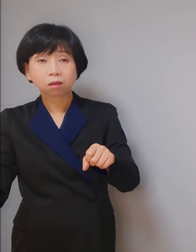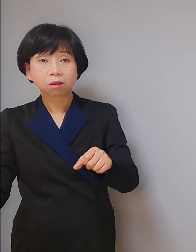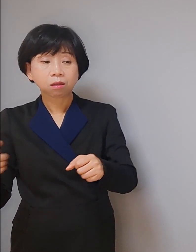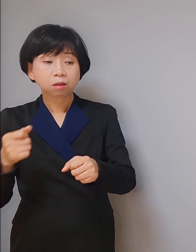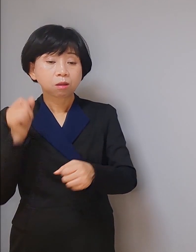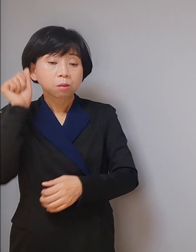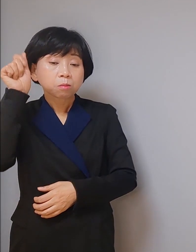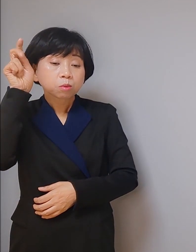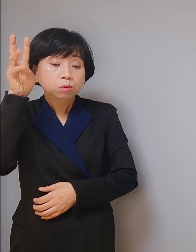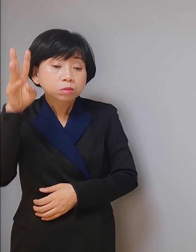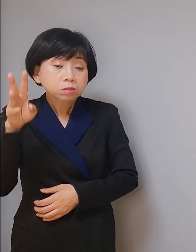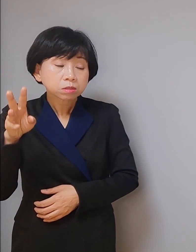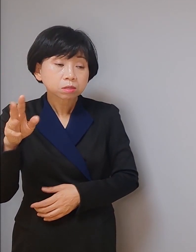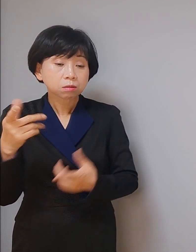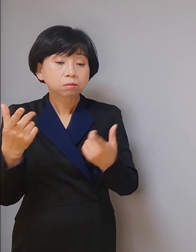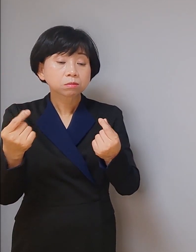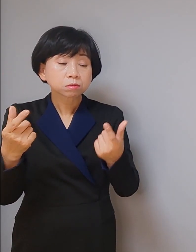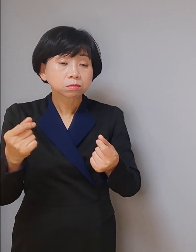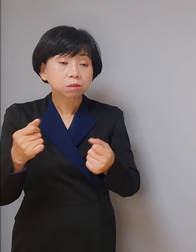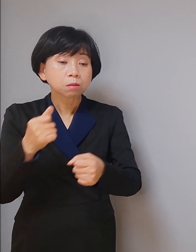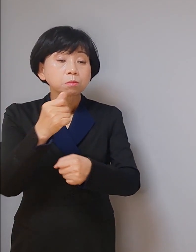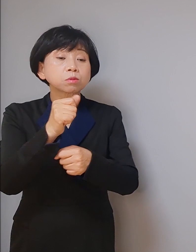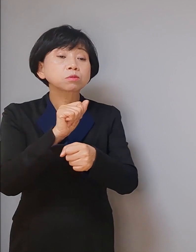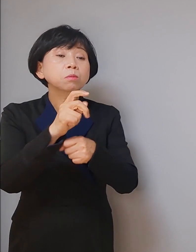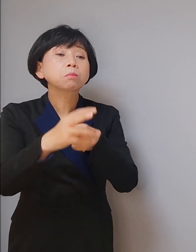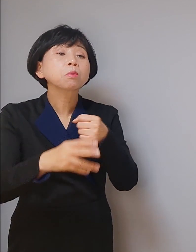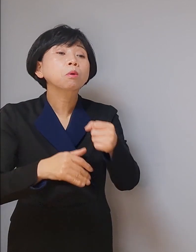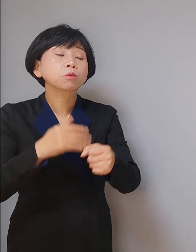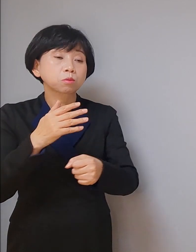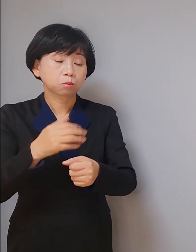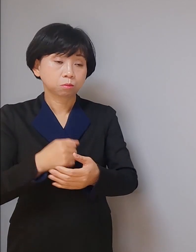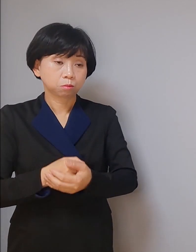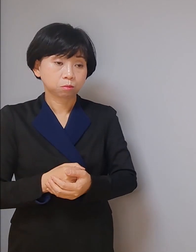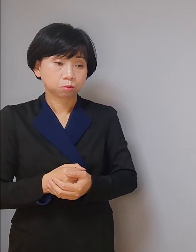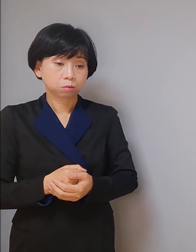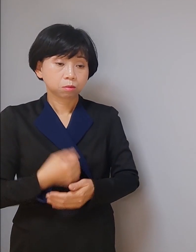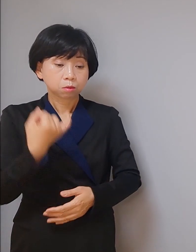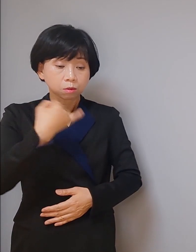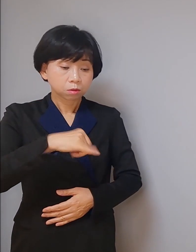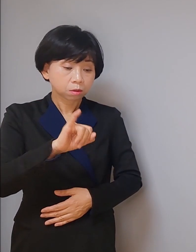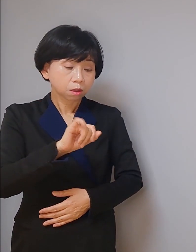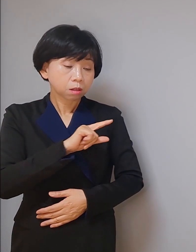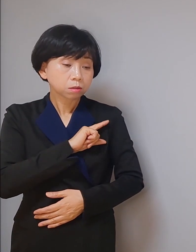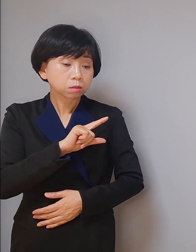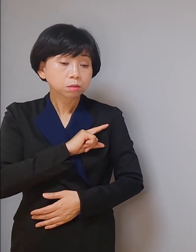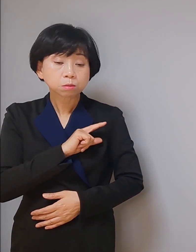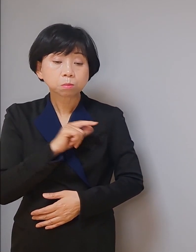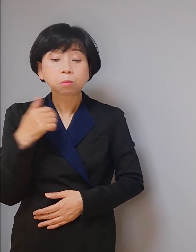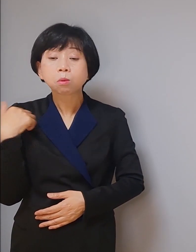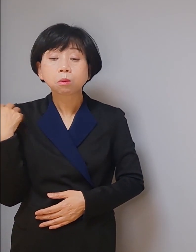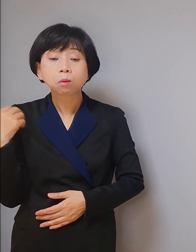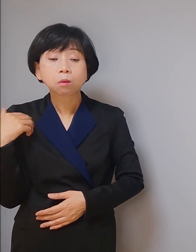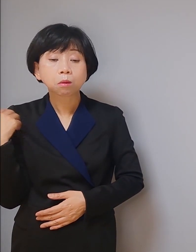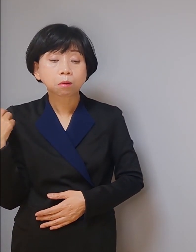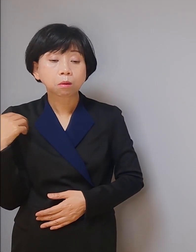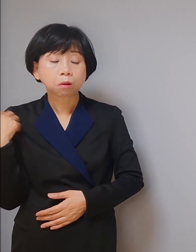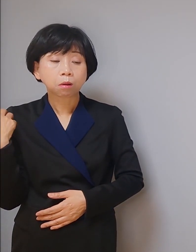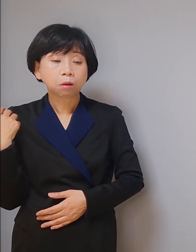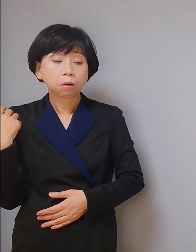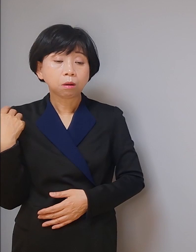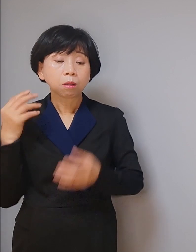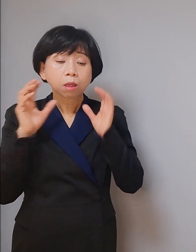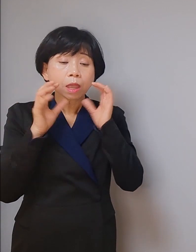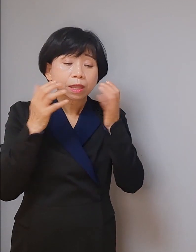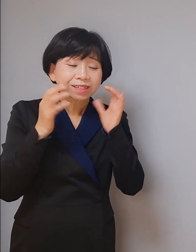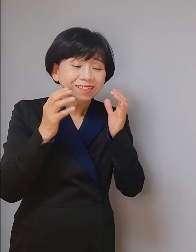아래 다 지나는데 자신의 딸아이 이름도 모르고 자신의 딸아이와 어릴 때 추억도